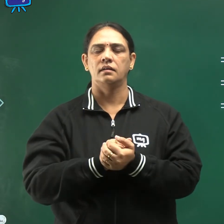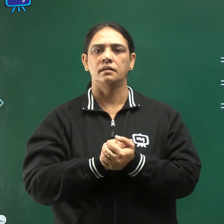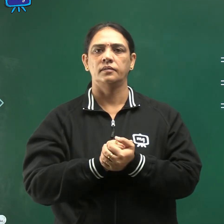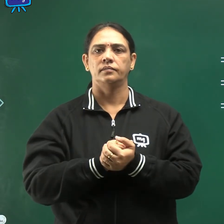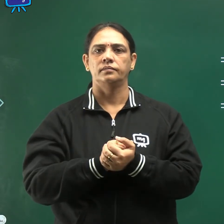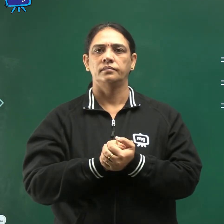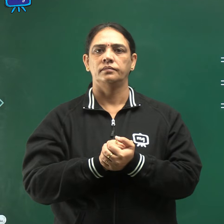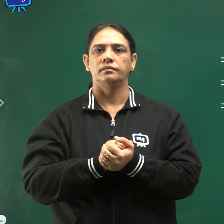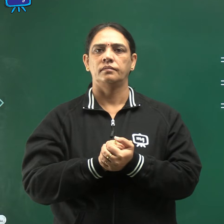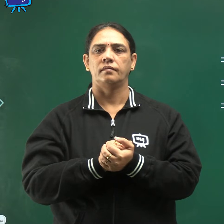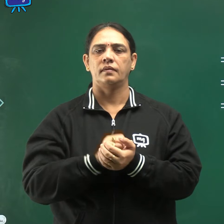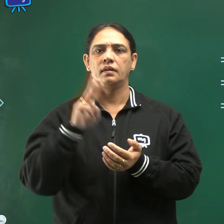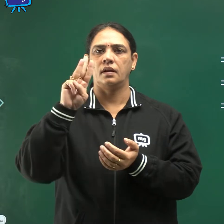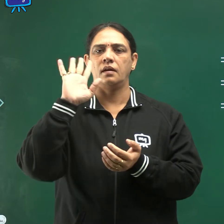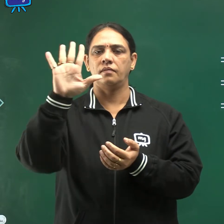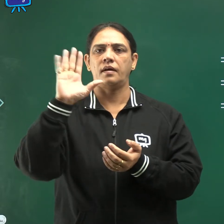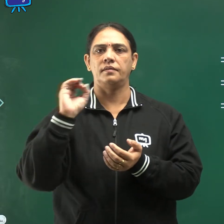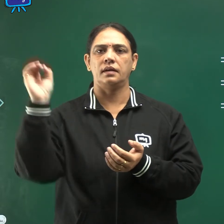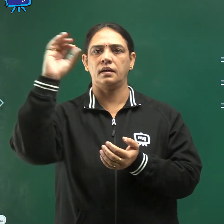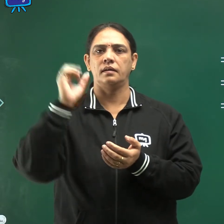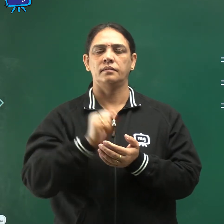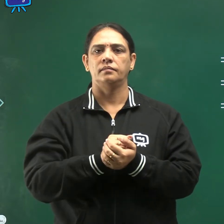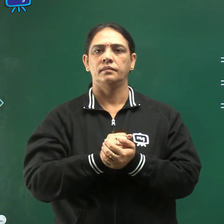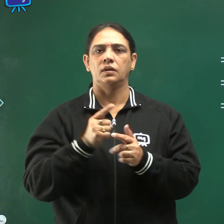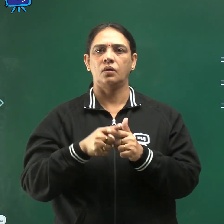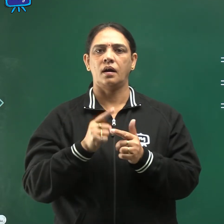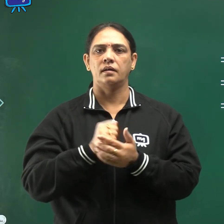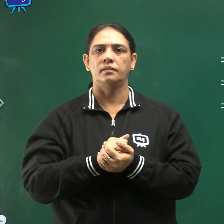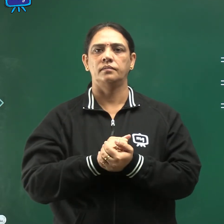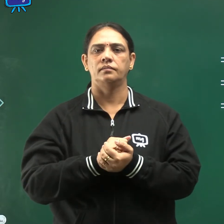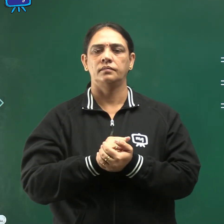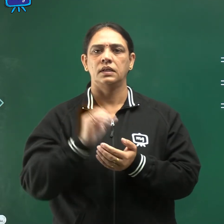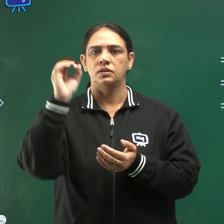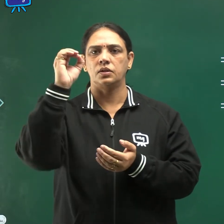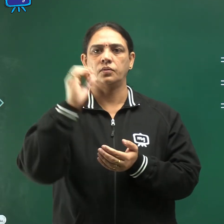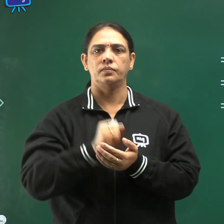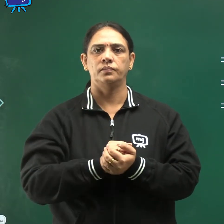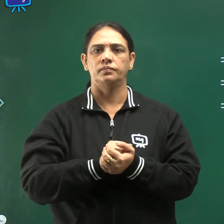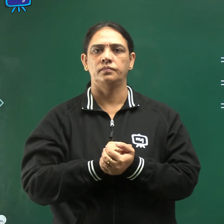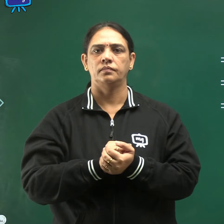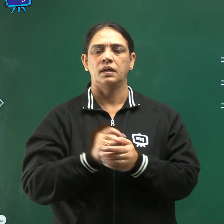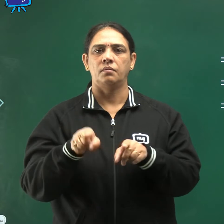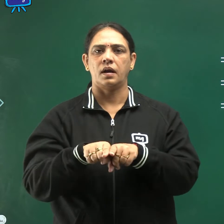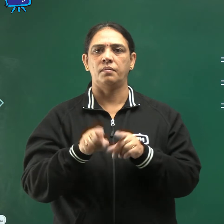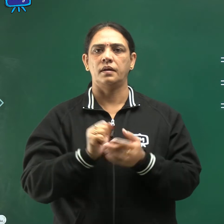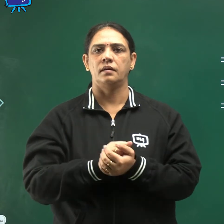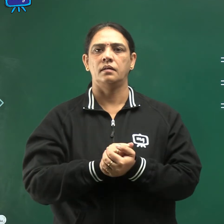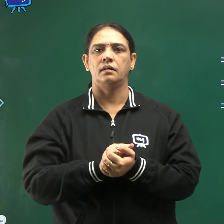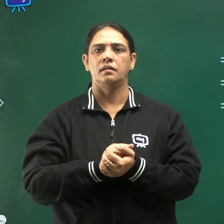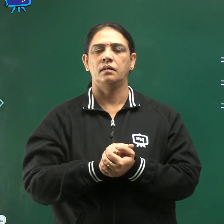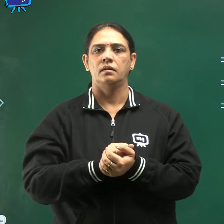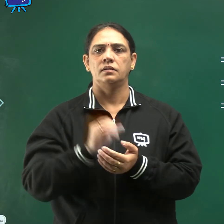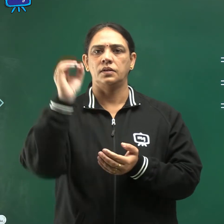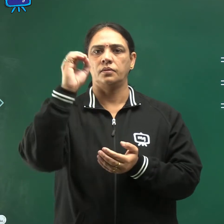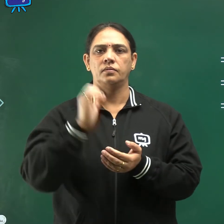35 डिग्री गुणा 0 बराबर